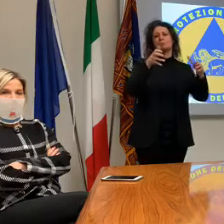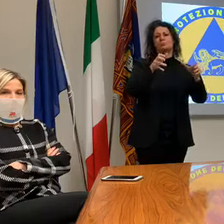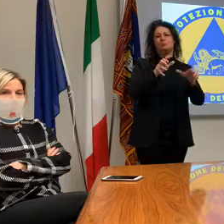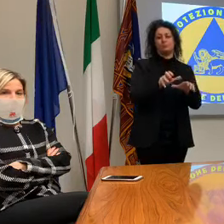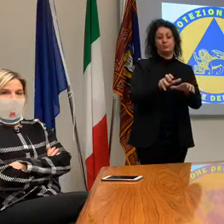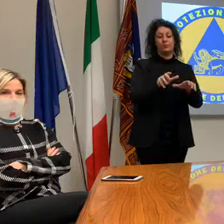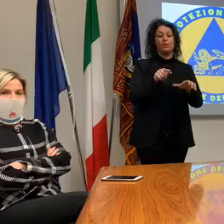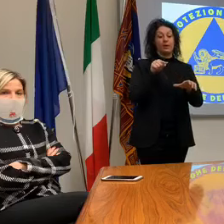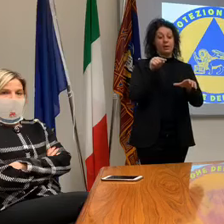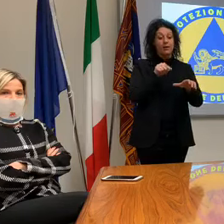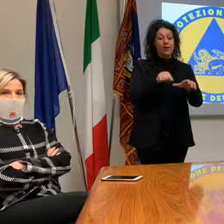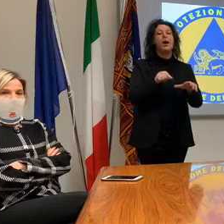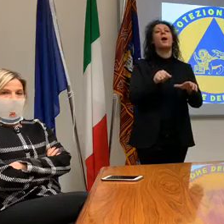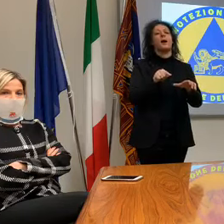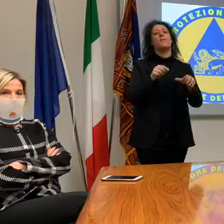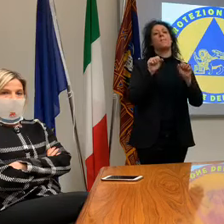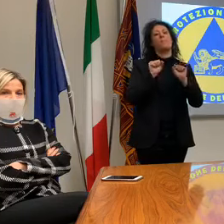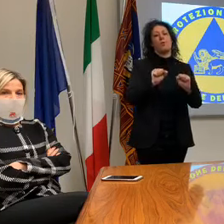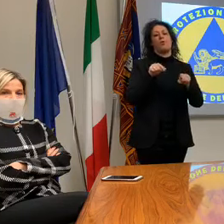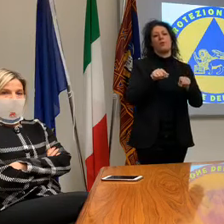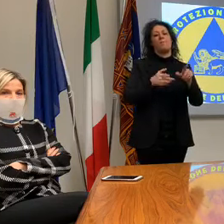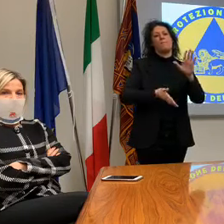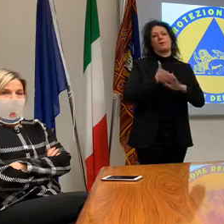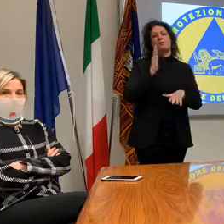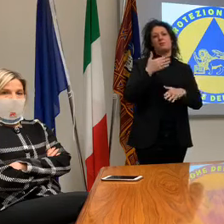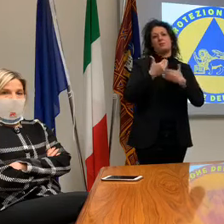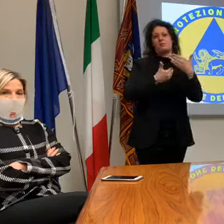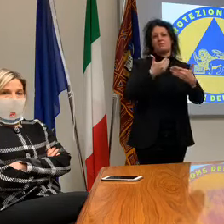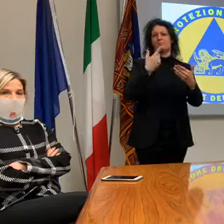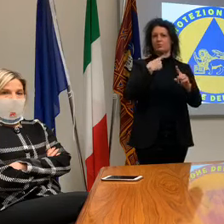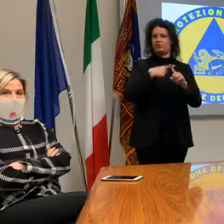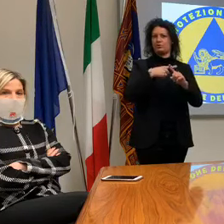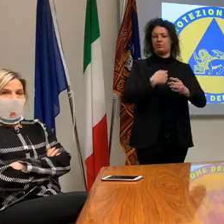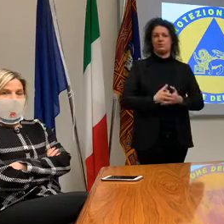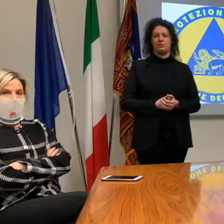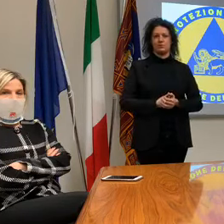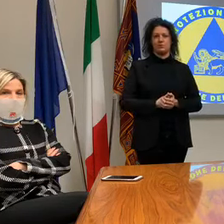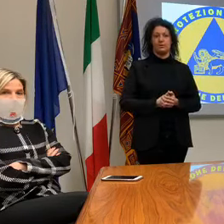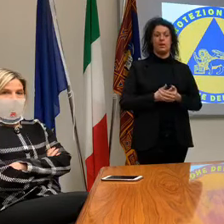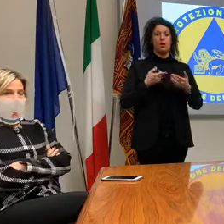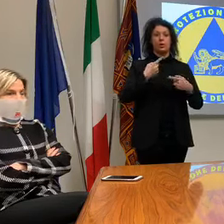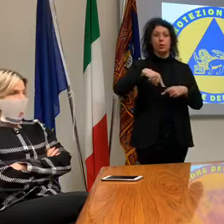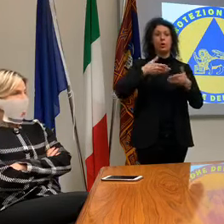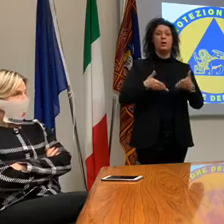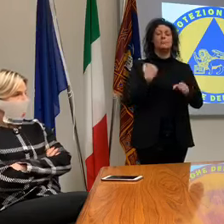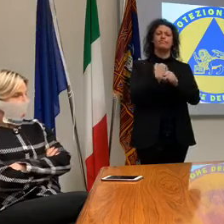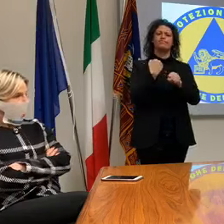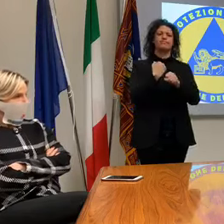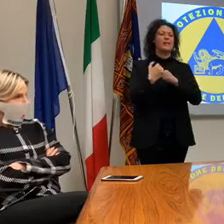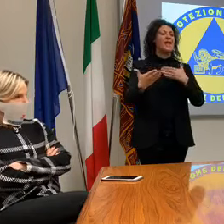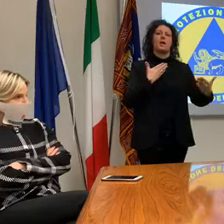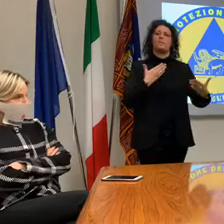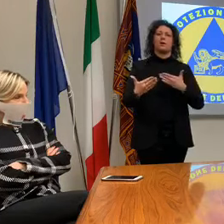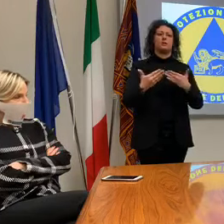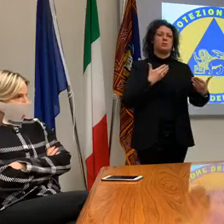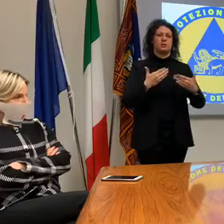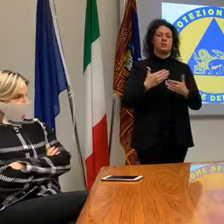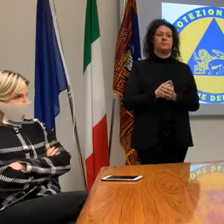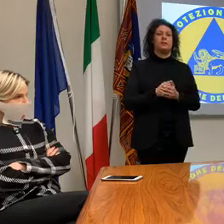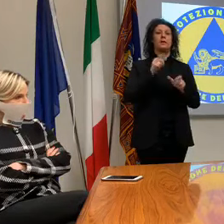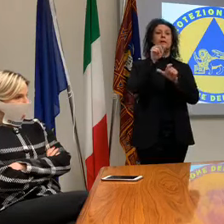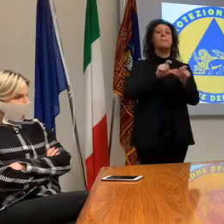dal quale non si torna più indietro. Noi siamo qui a lavorare in totale piena emergenza. I veneti che ci ascoltano dicono, ma